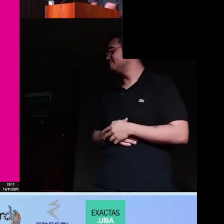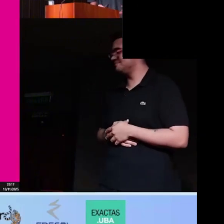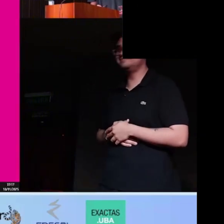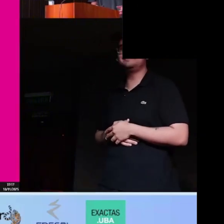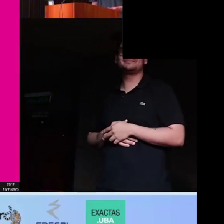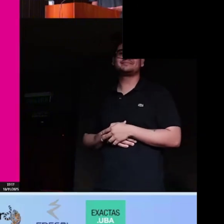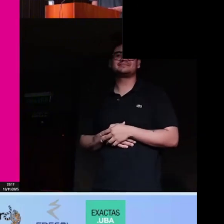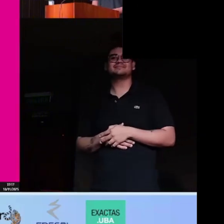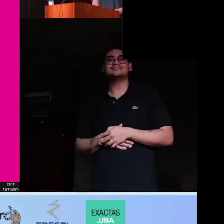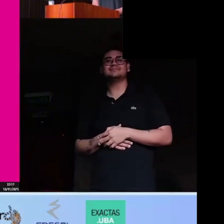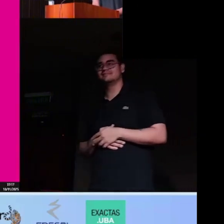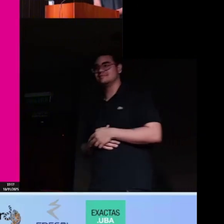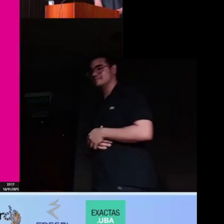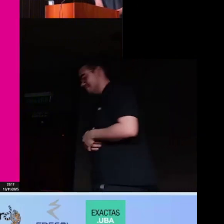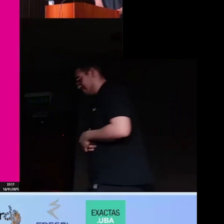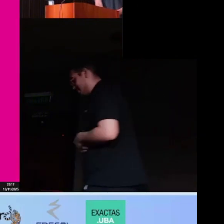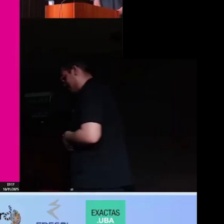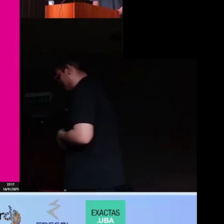Apreté cualquier cosa.